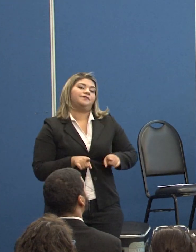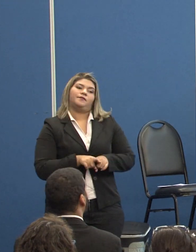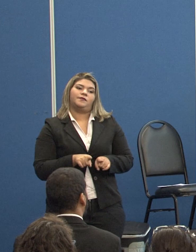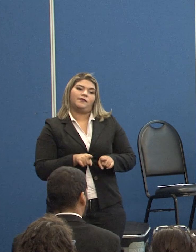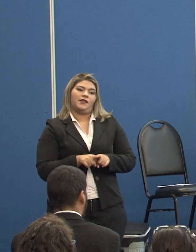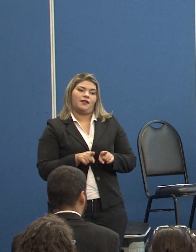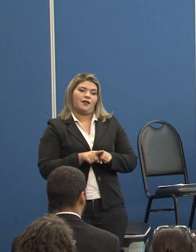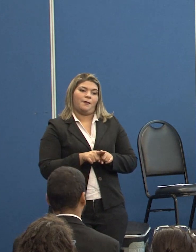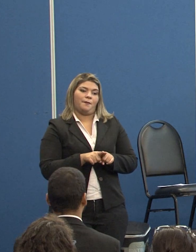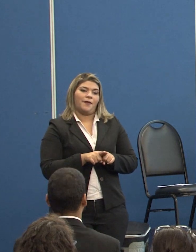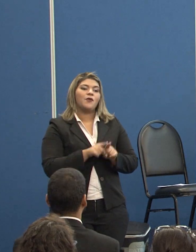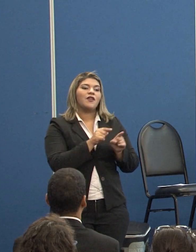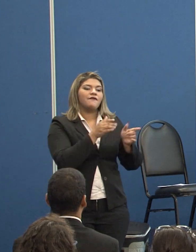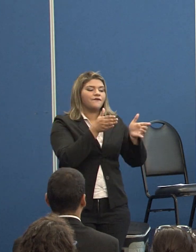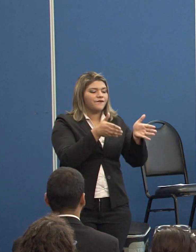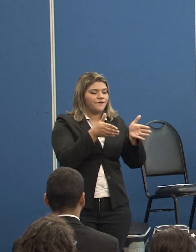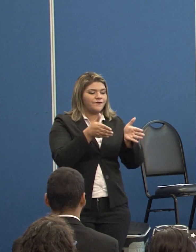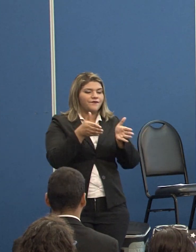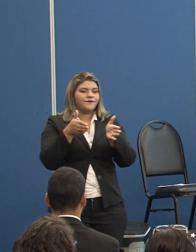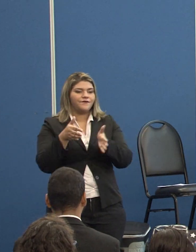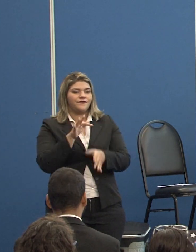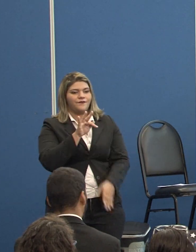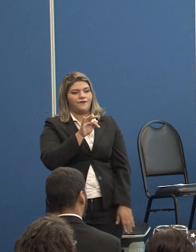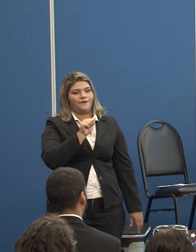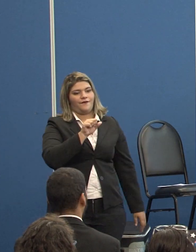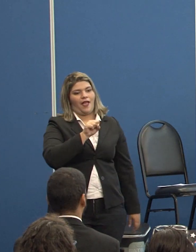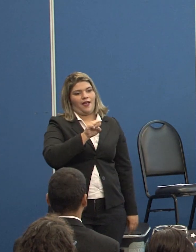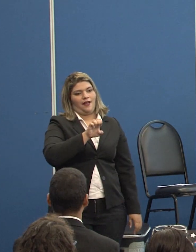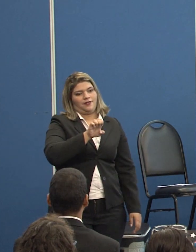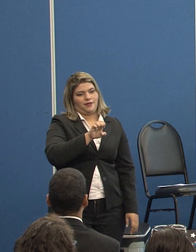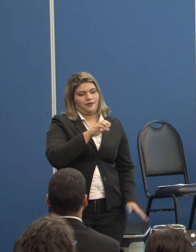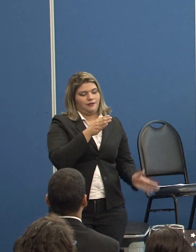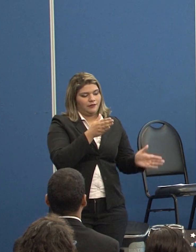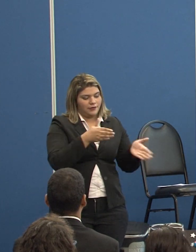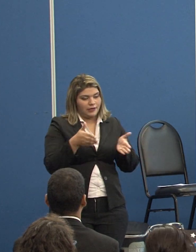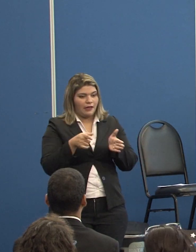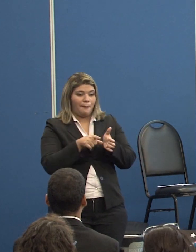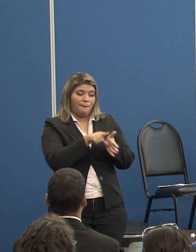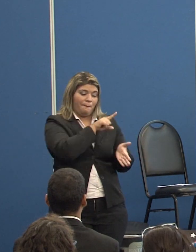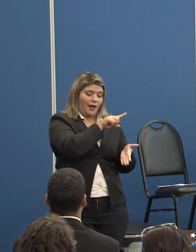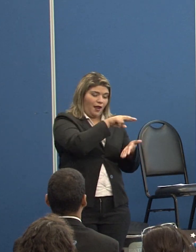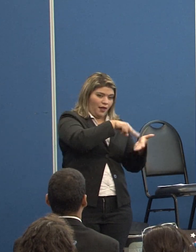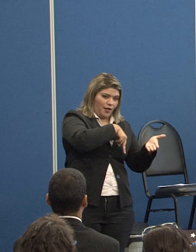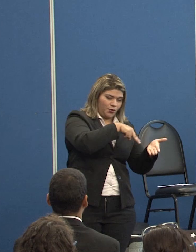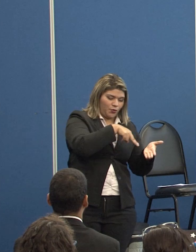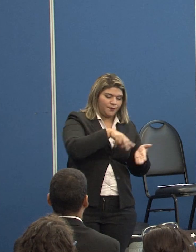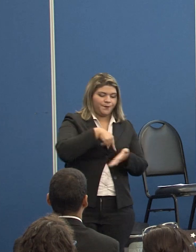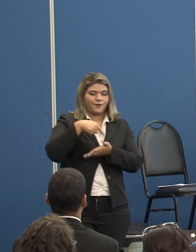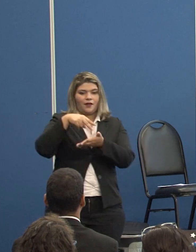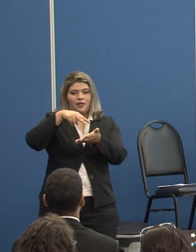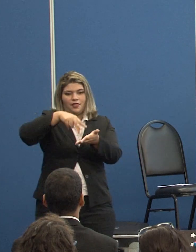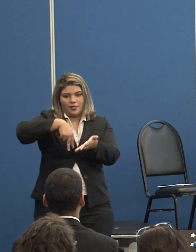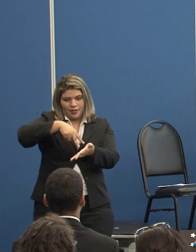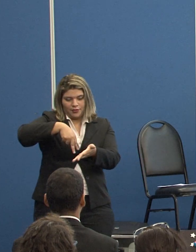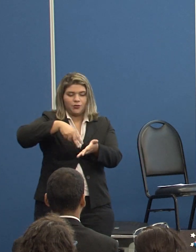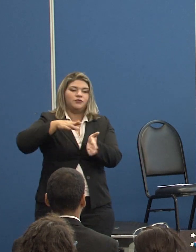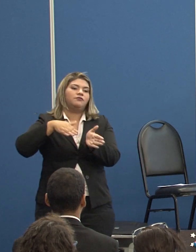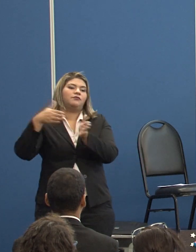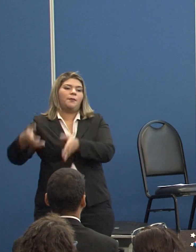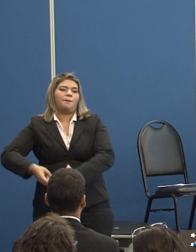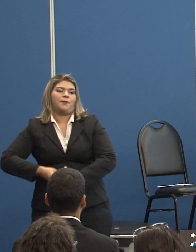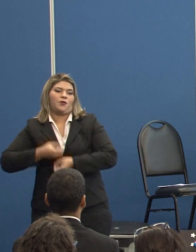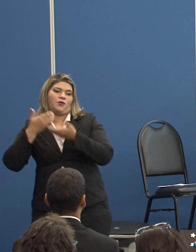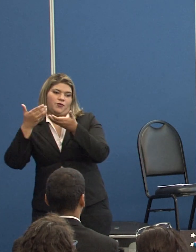com fases, baseada em ramos, pré-leitura, depois leitura e depois a